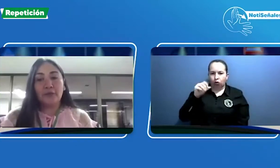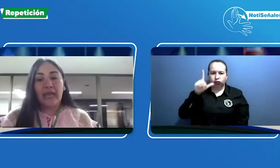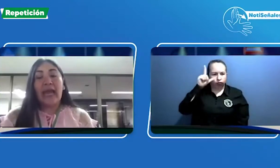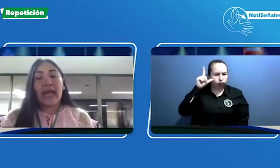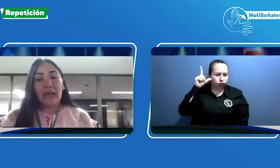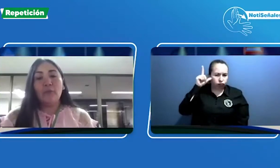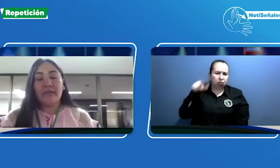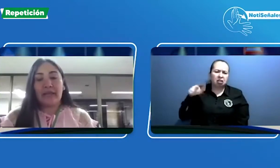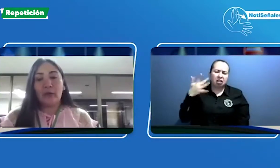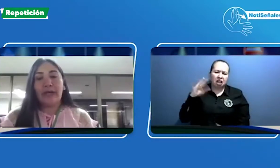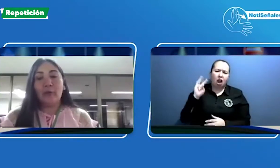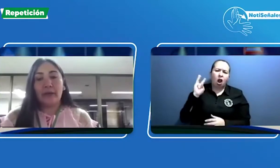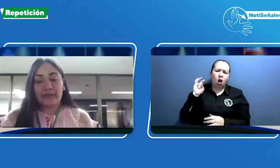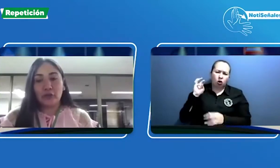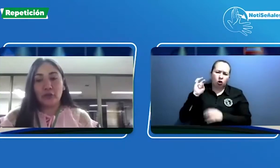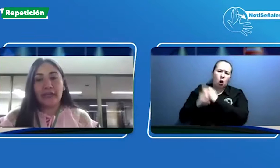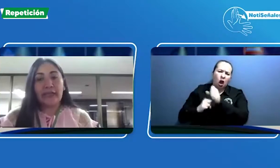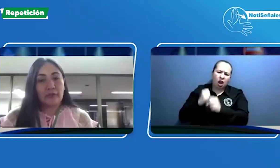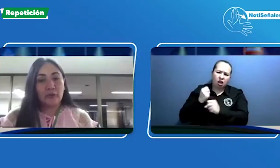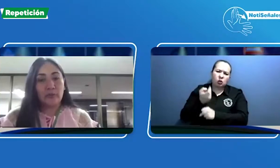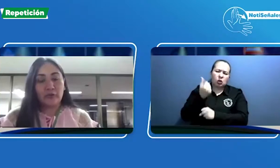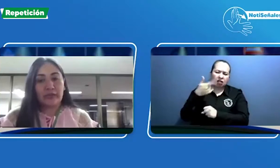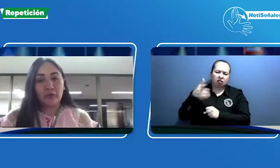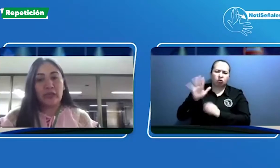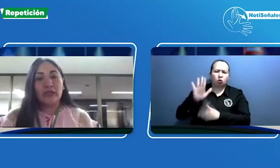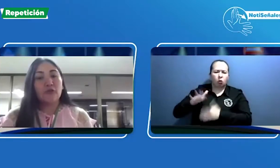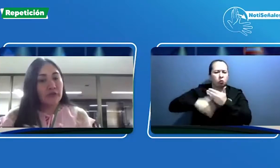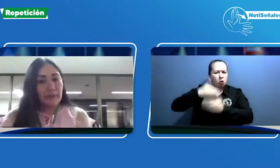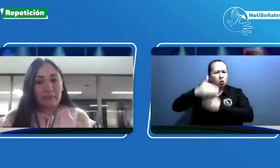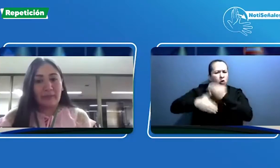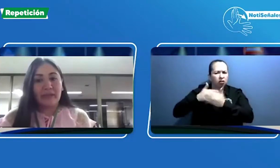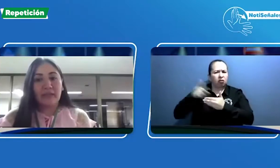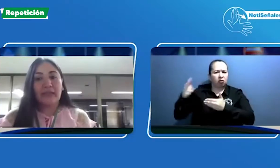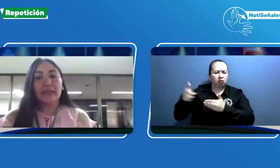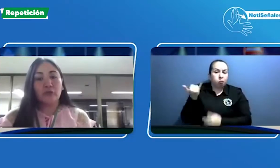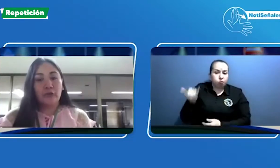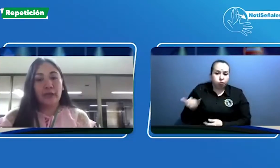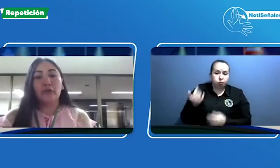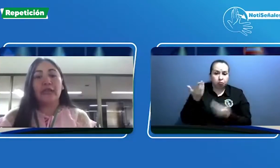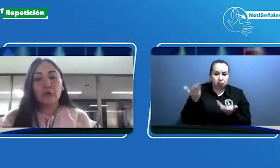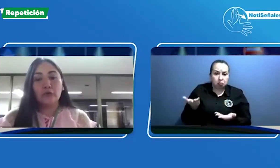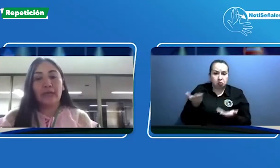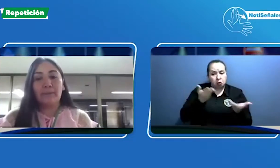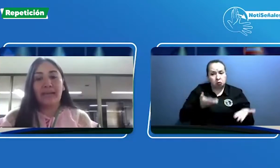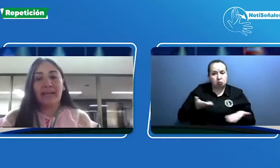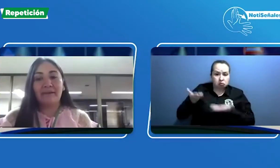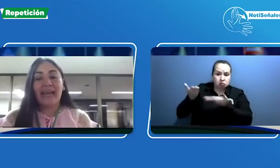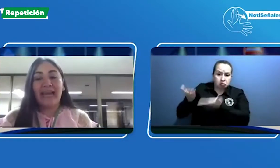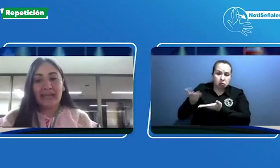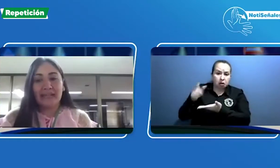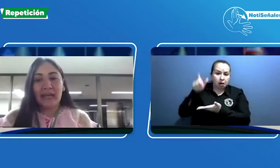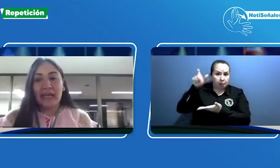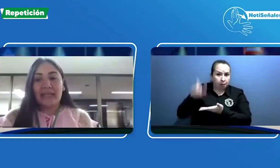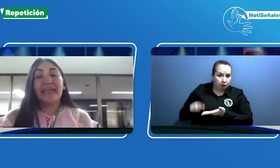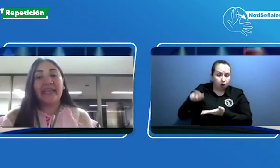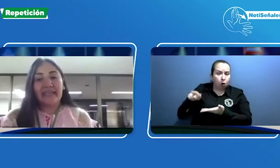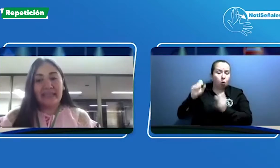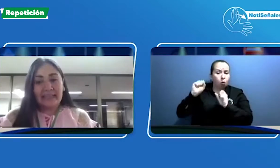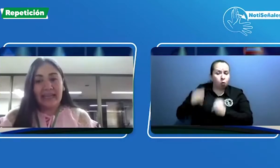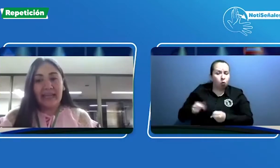años, ha acompañado la gobernación en estos procesos. Si usted me permite, yo le doy el uso de la palabra a ella,